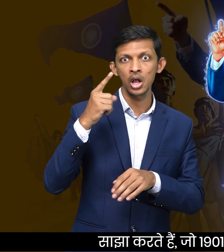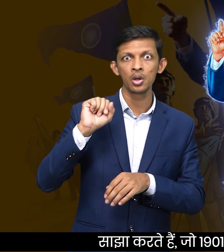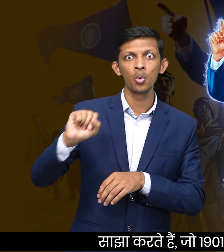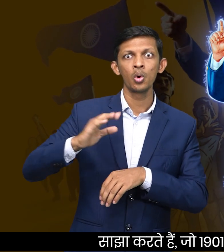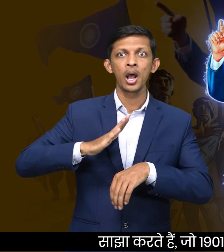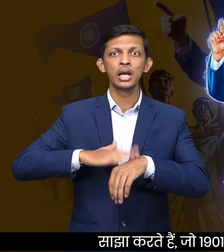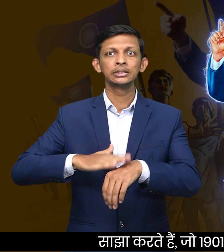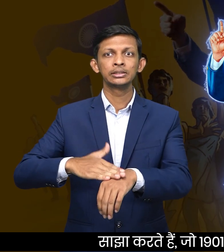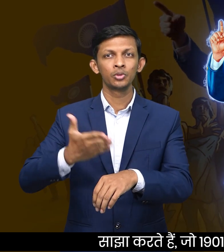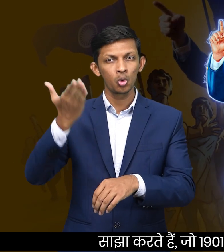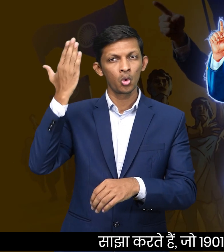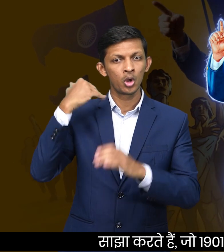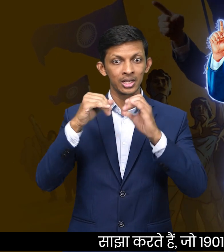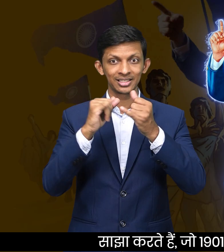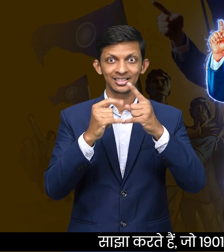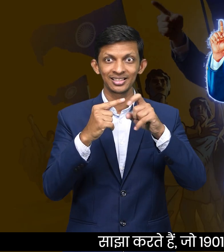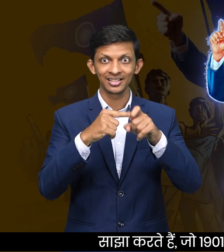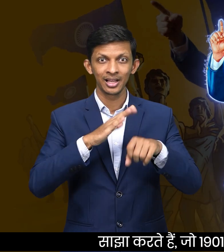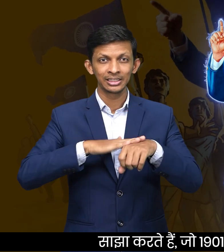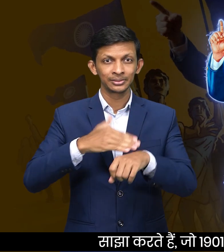साझा करते हैं, जो